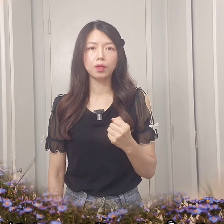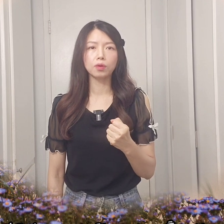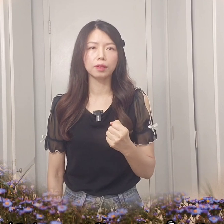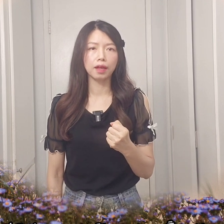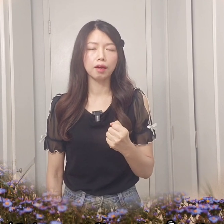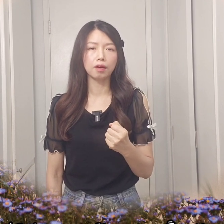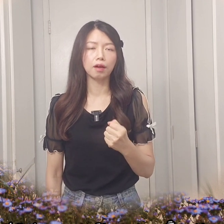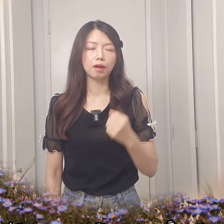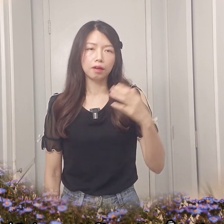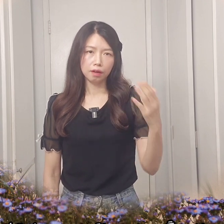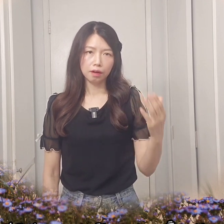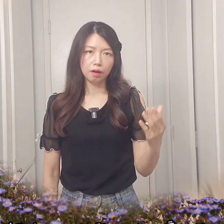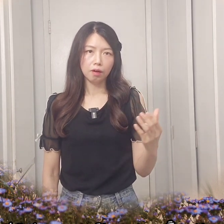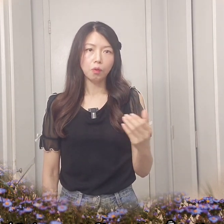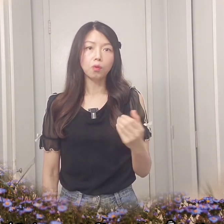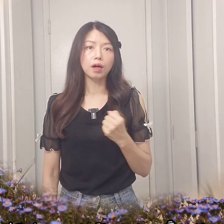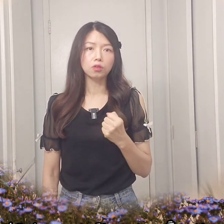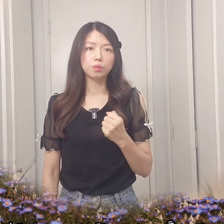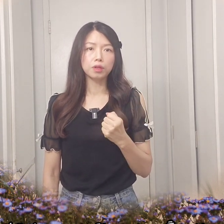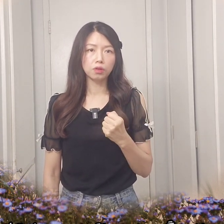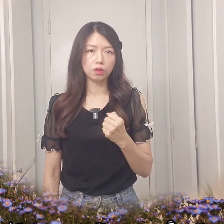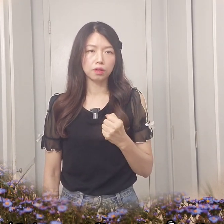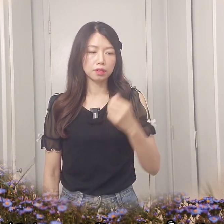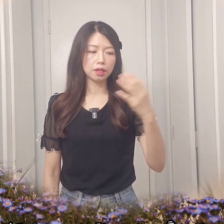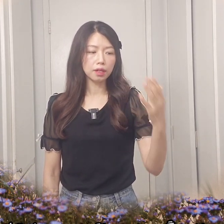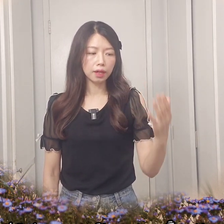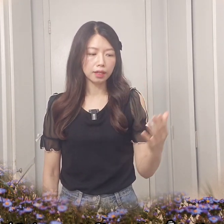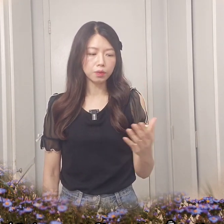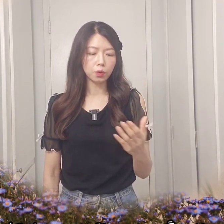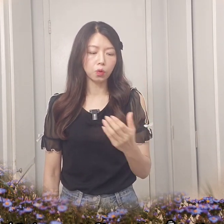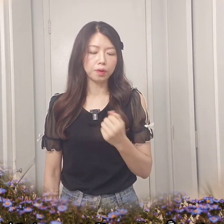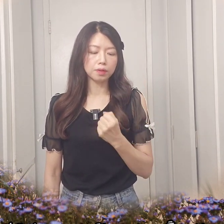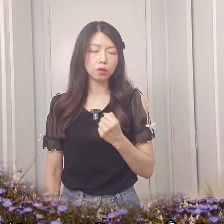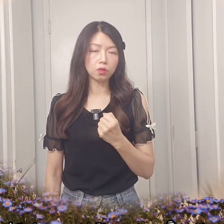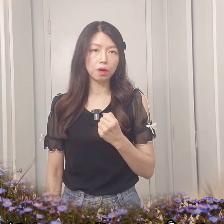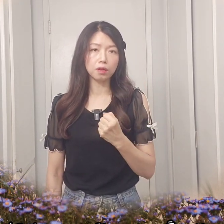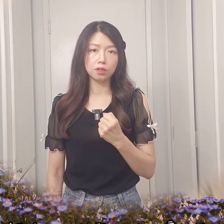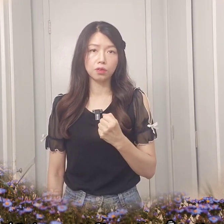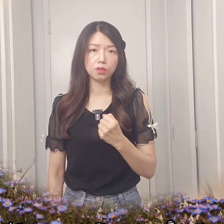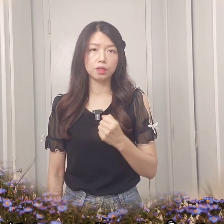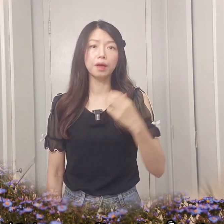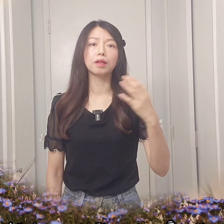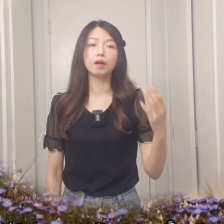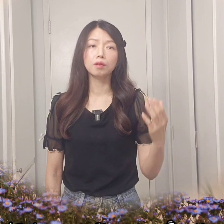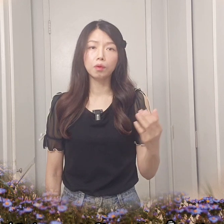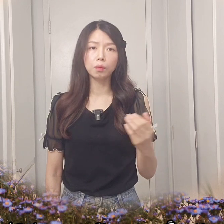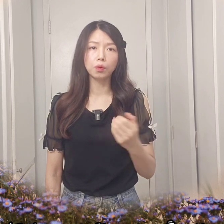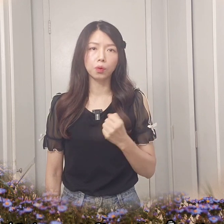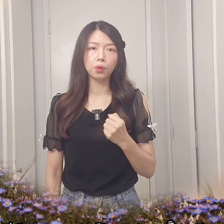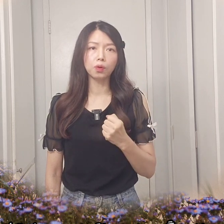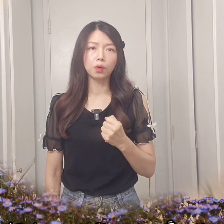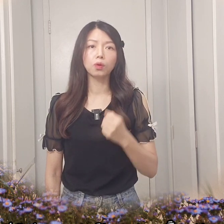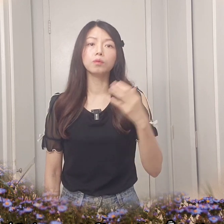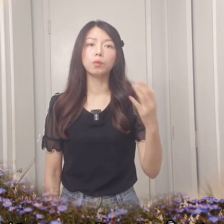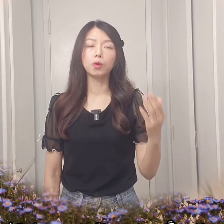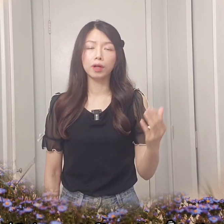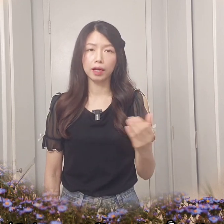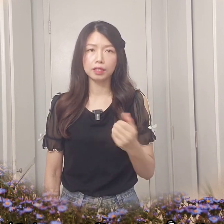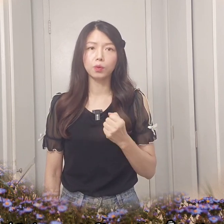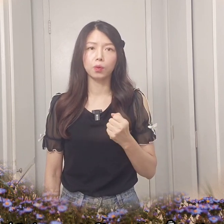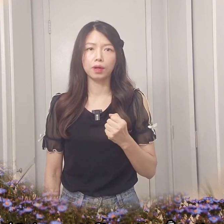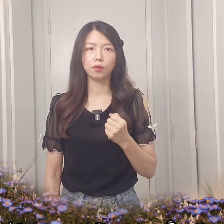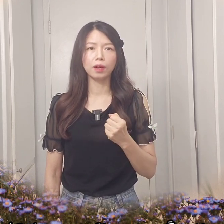가지고까지 표현해줬는데요. 뭔가 움켜쥐듯이 가슴 쪽으로 오면서 주먹을 쥐어주시면 몸으로 혹은